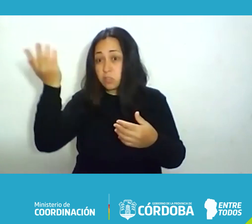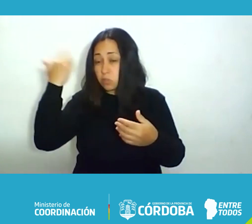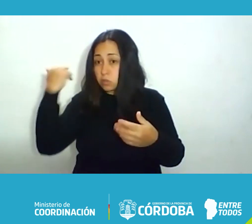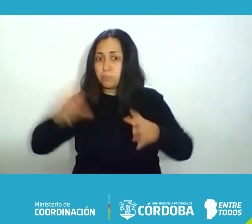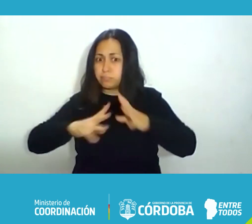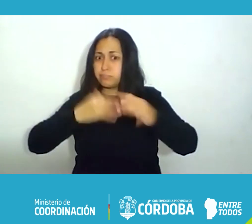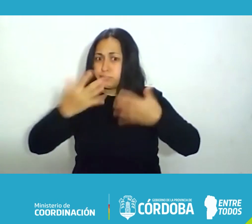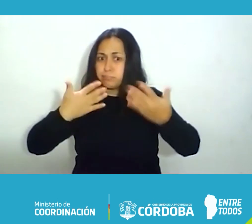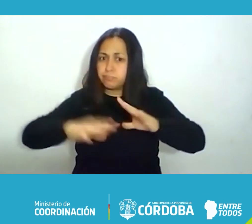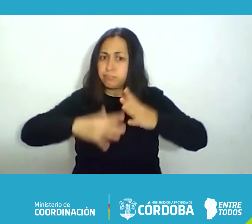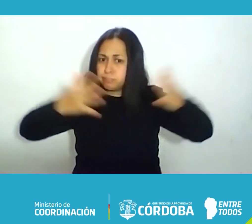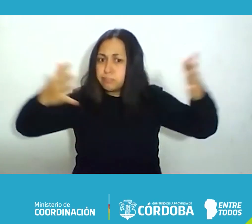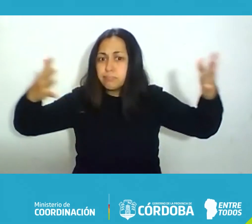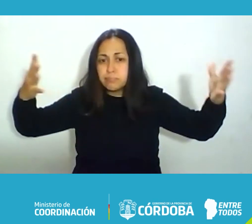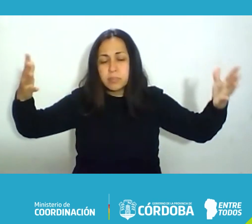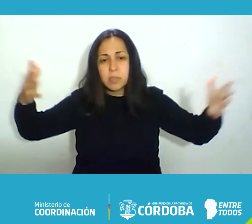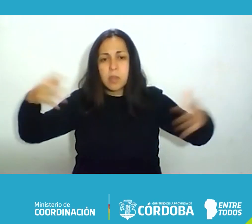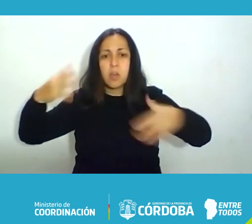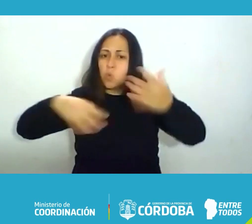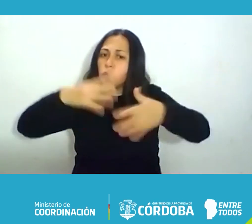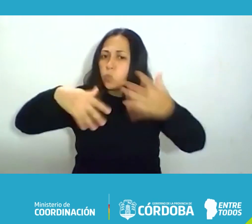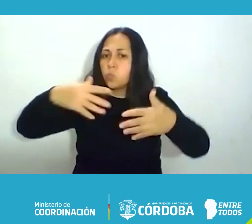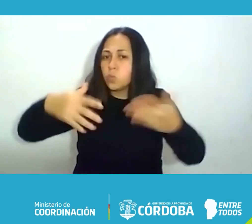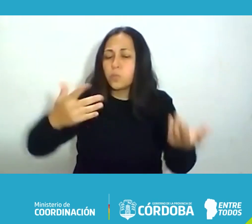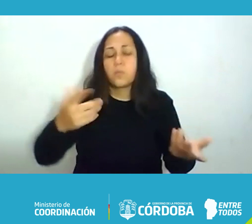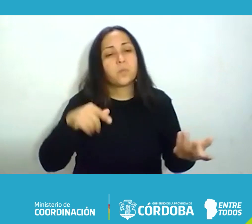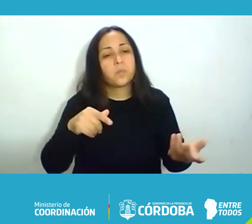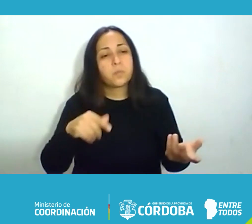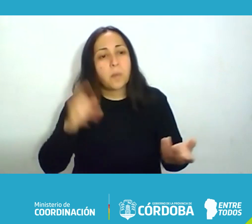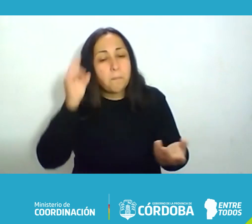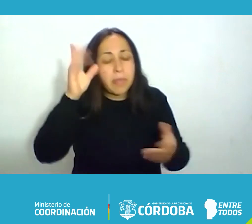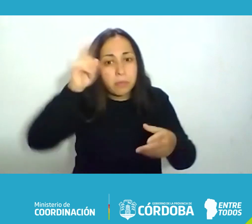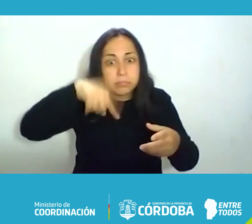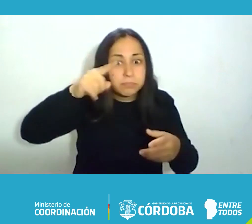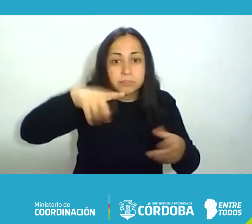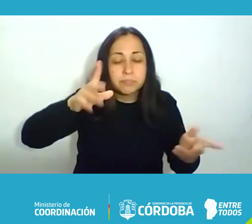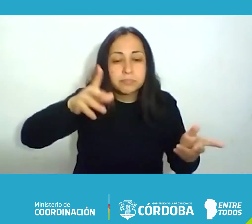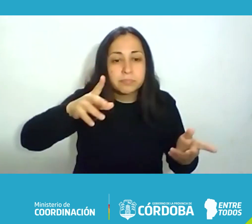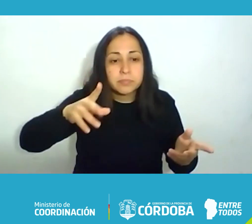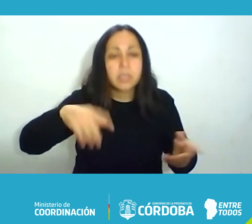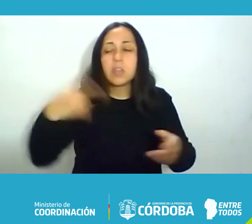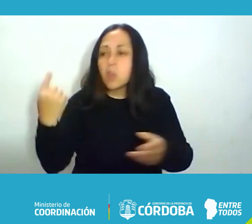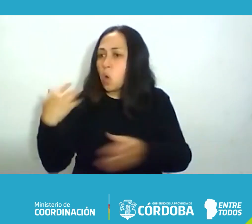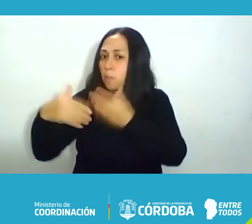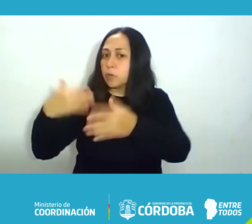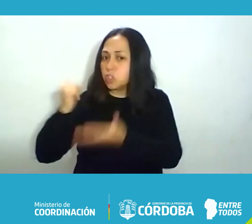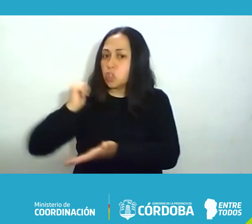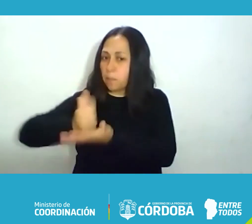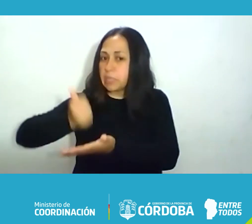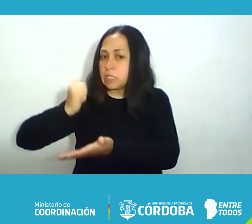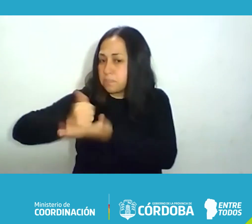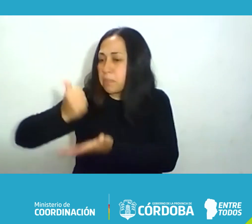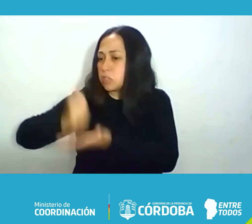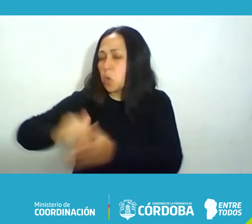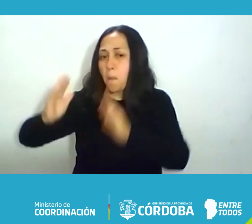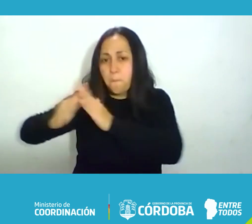y, perdón, que se me fue. dice que fue un proceso de participación en